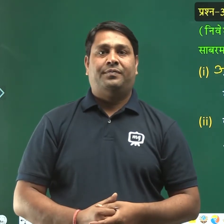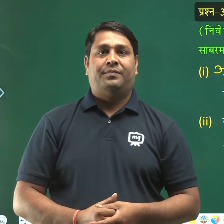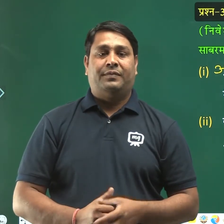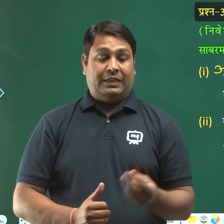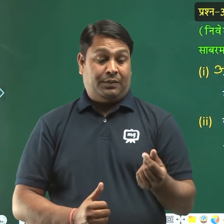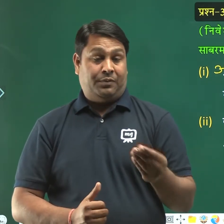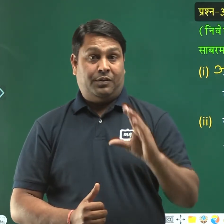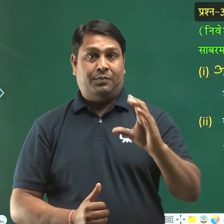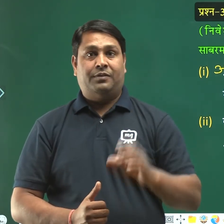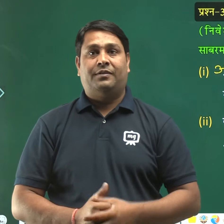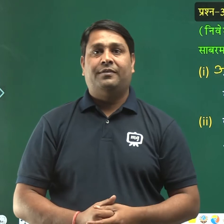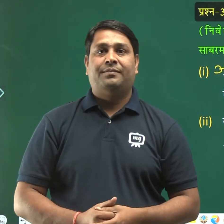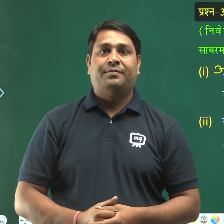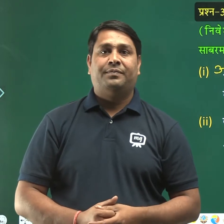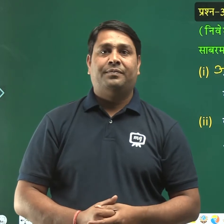पूंजी का